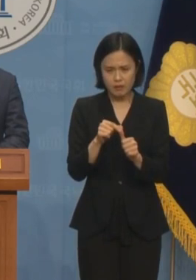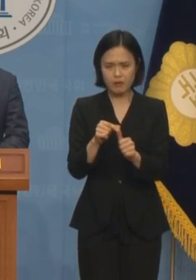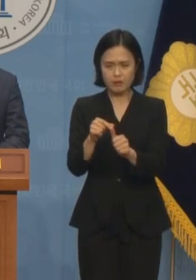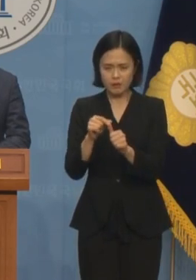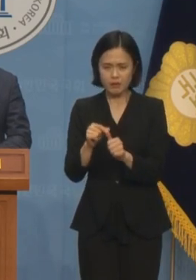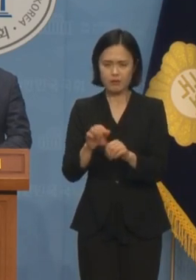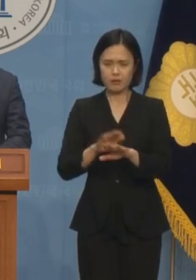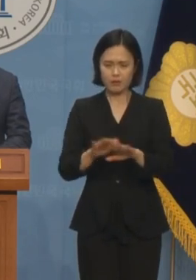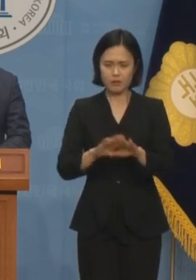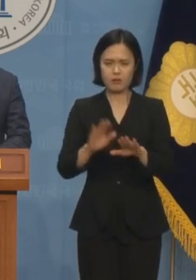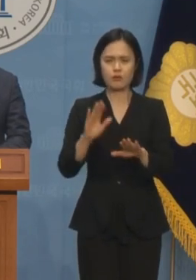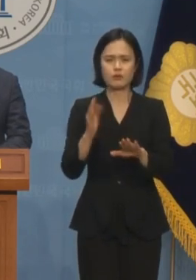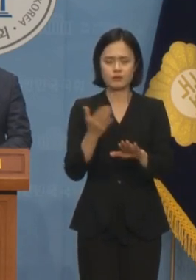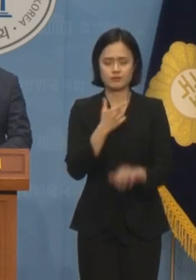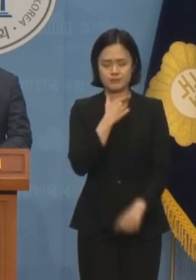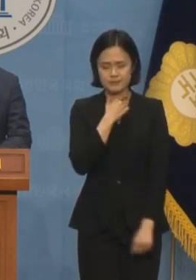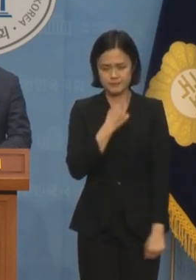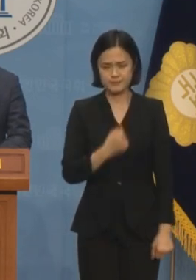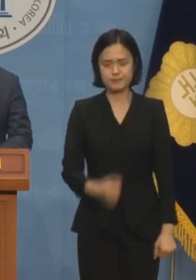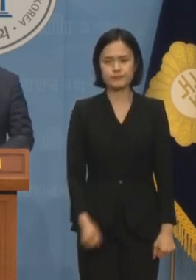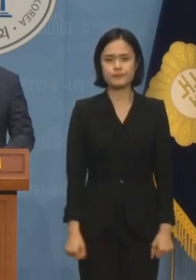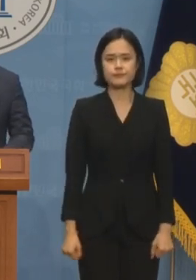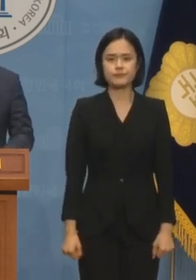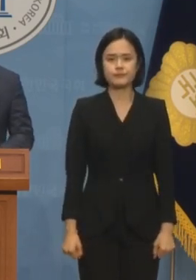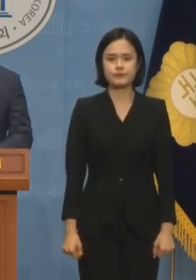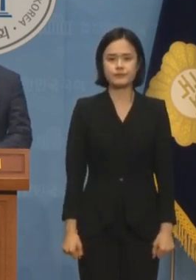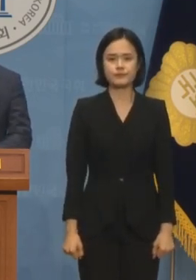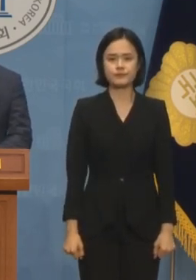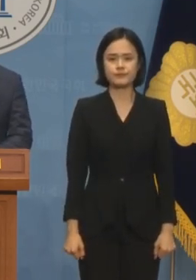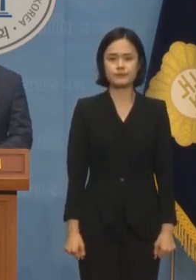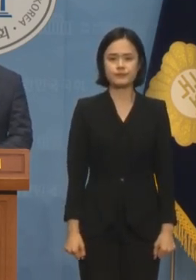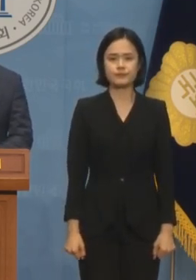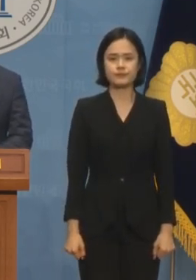마련되기를 촉구드립니다.